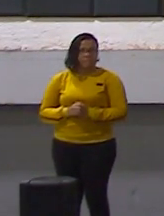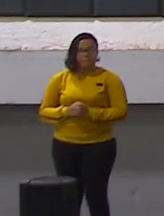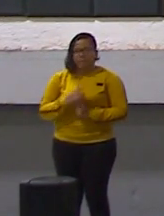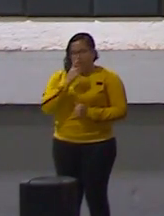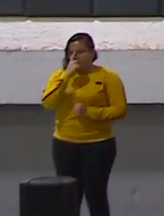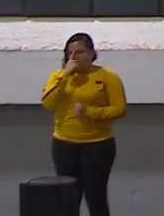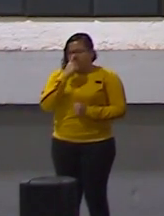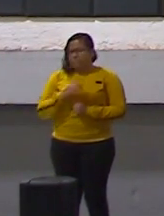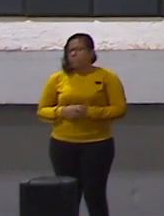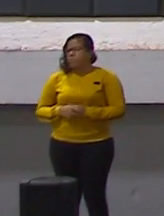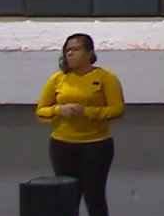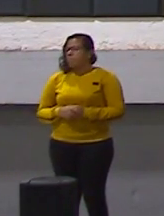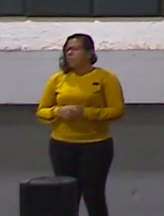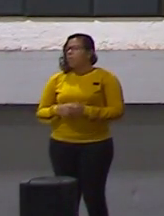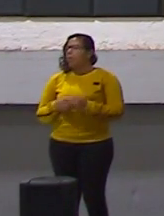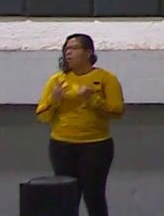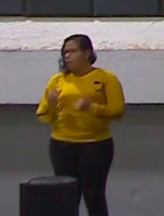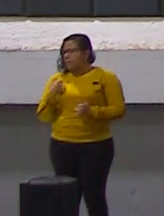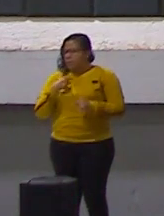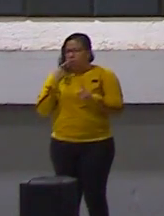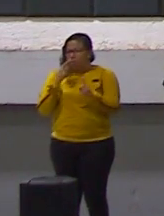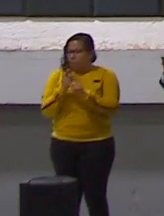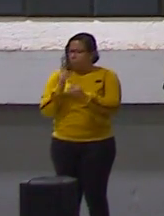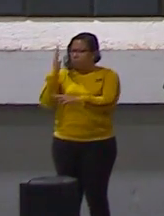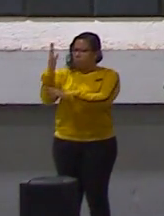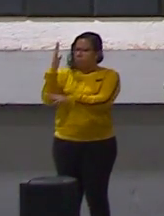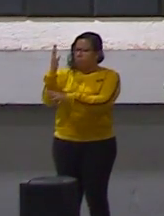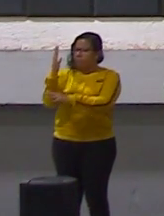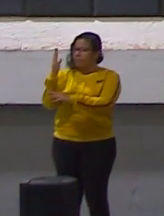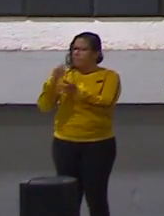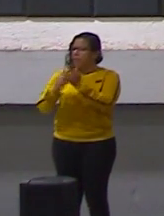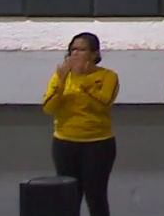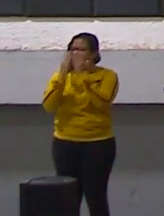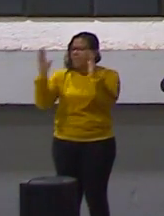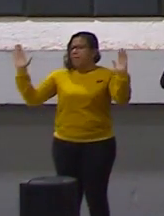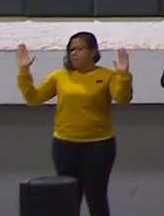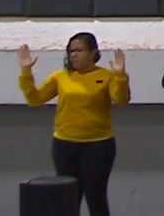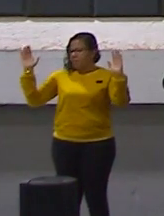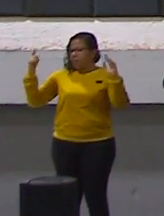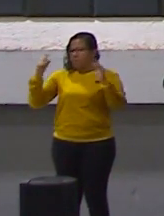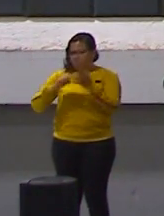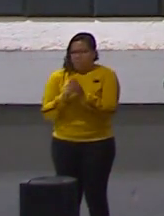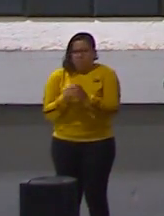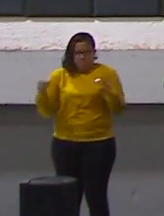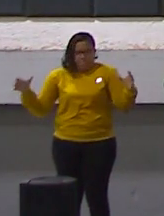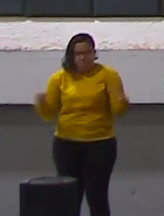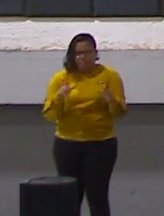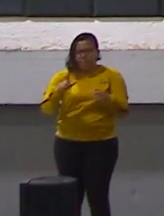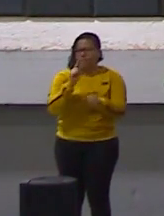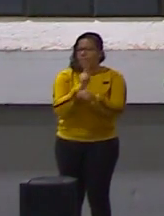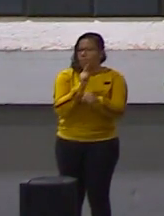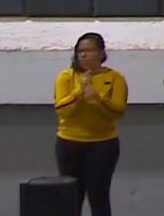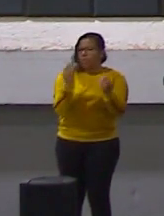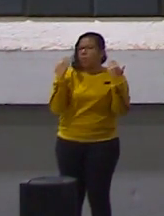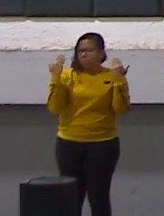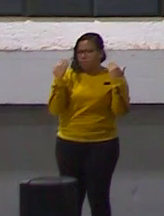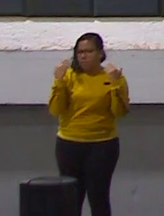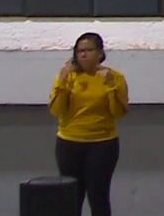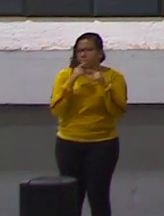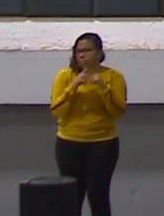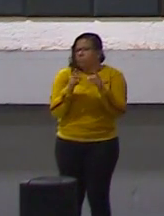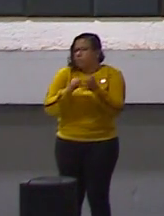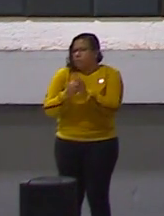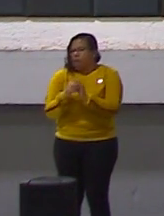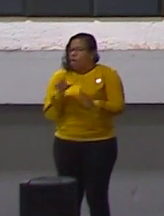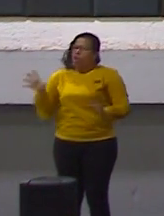qué se pretende con la cátedra es una cátedra abierta o sea es de la facultad de educación física pero es para